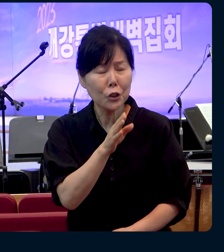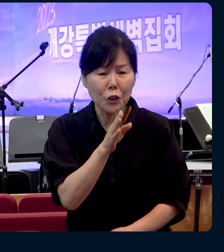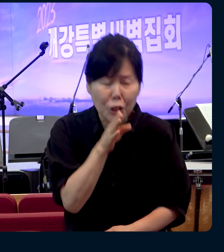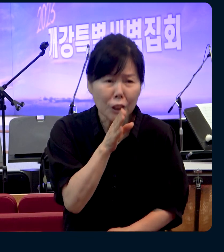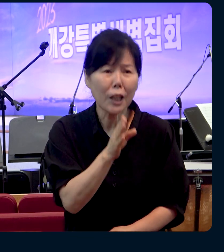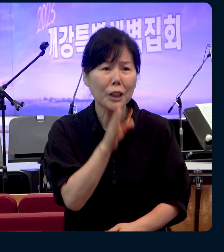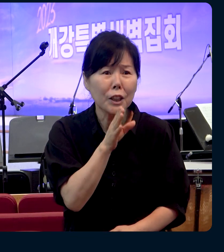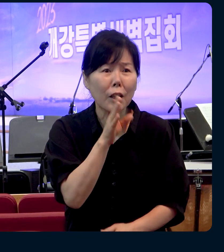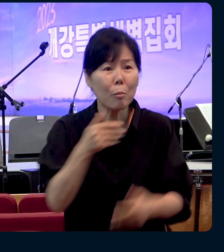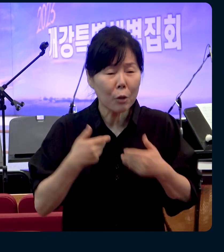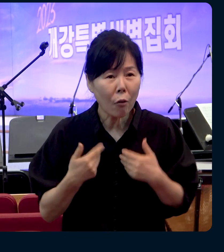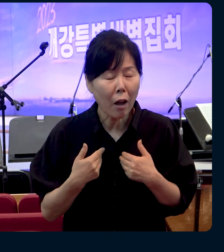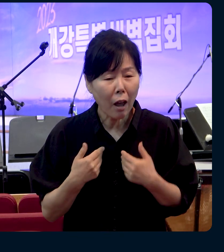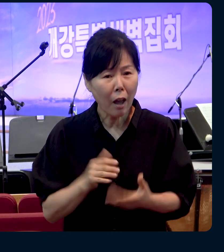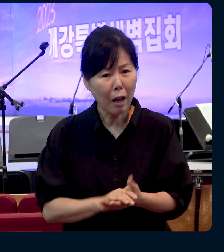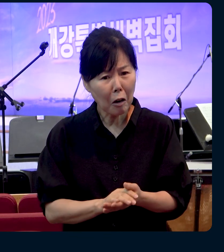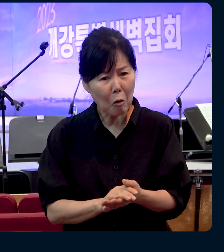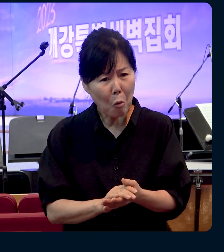참된, 그러니까